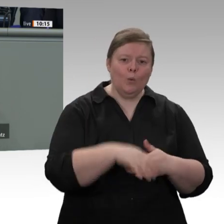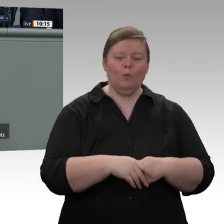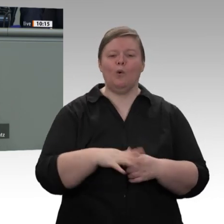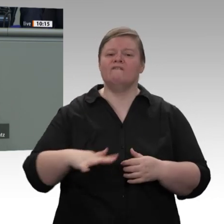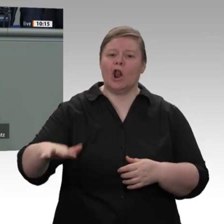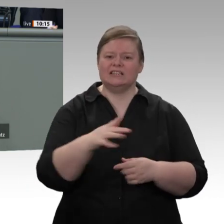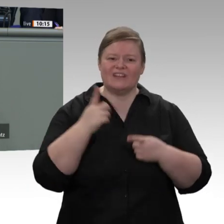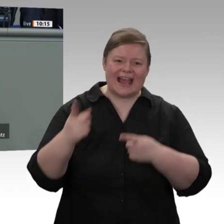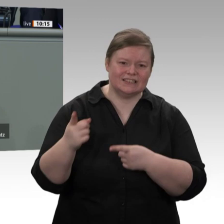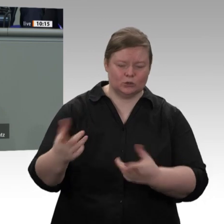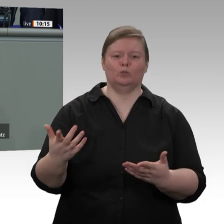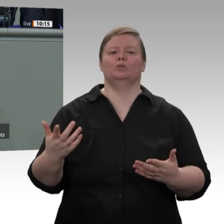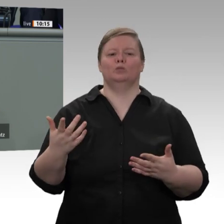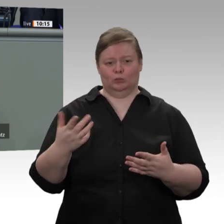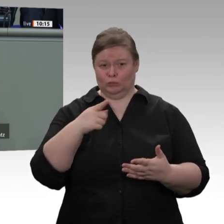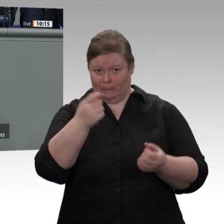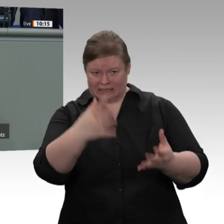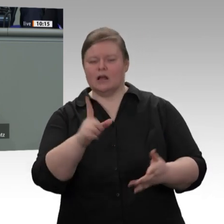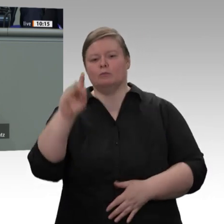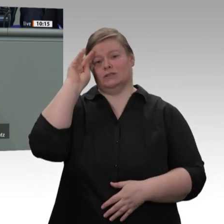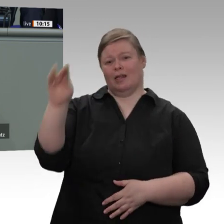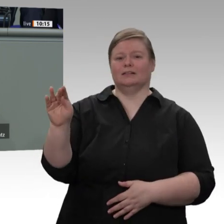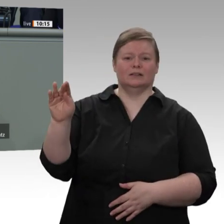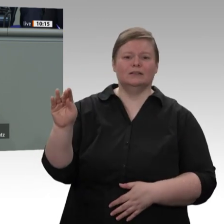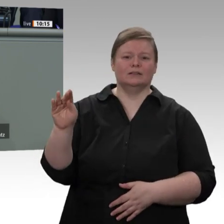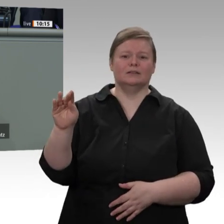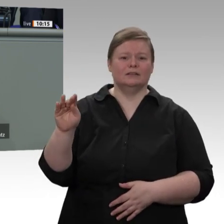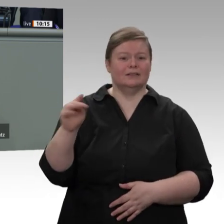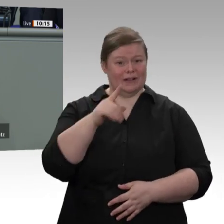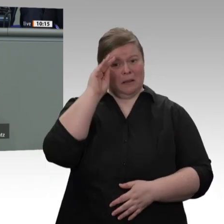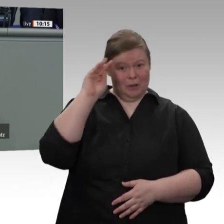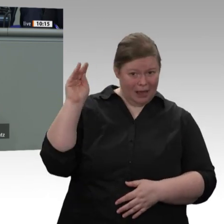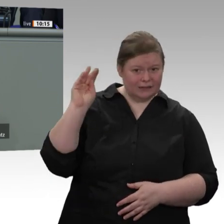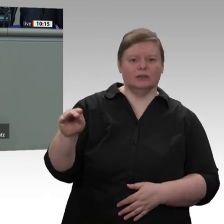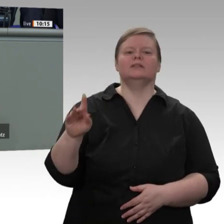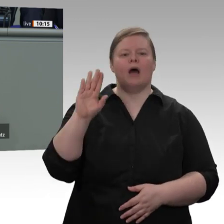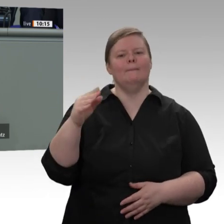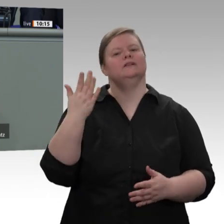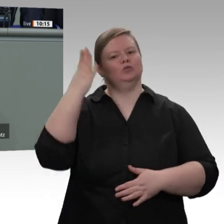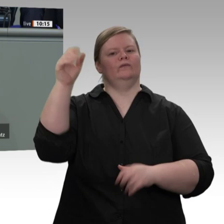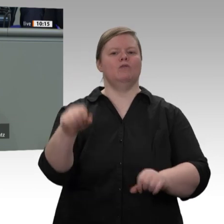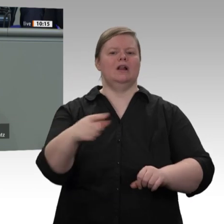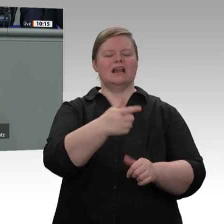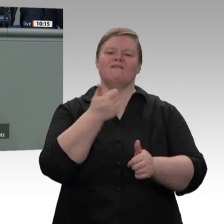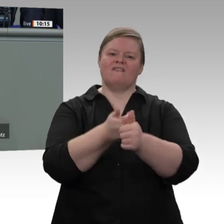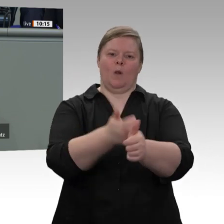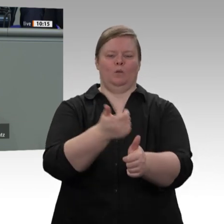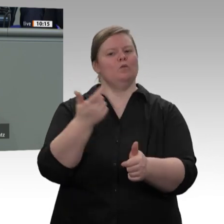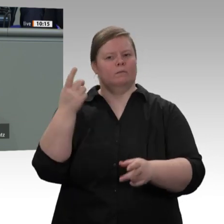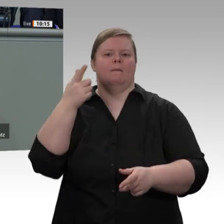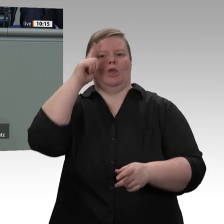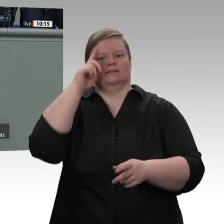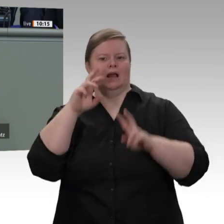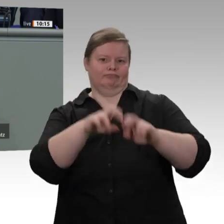diesem Maßnahmenpaket gehört auch, meine Damen und Herren, und das ist ein ganz wichtiger Aspekt, dass wir politisch aktive Menschen